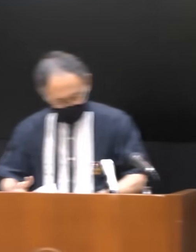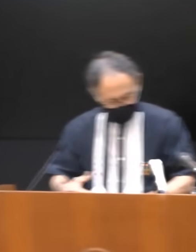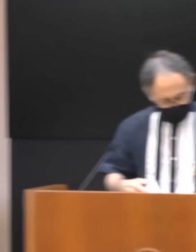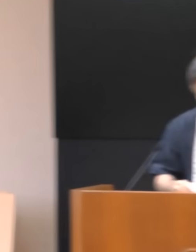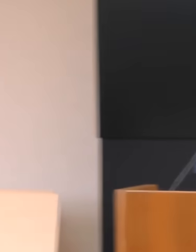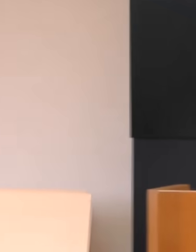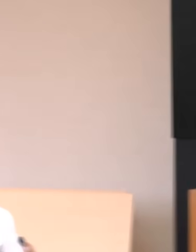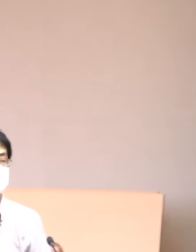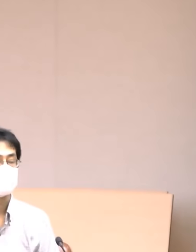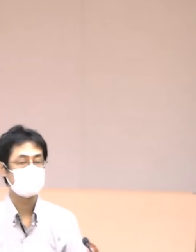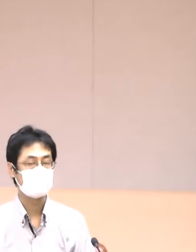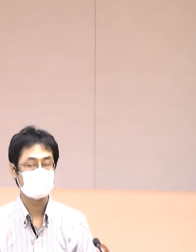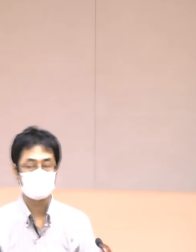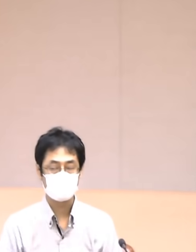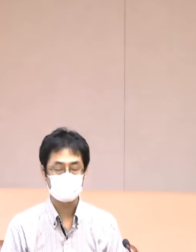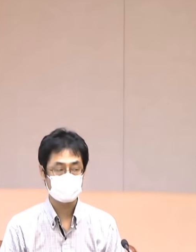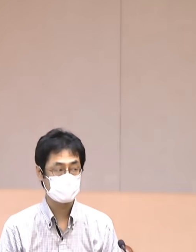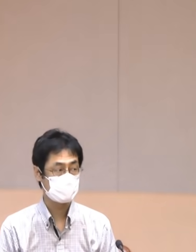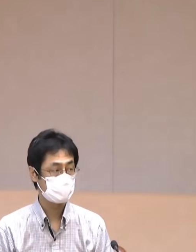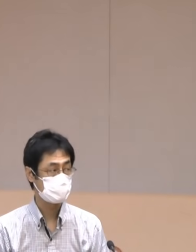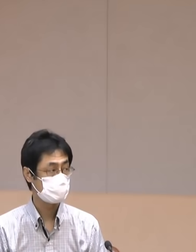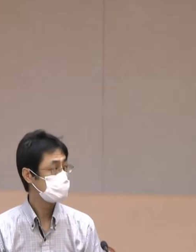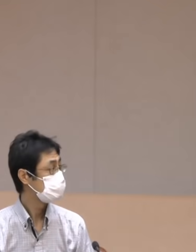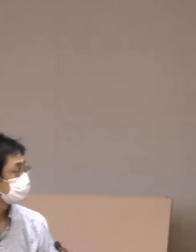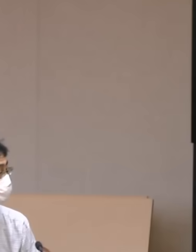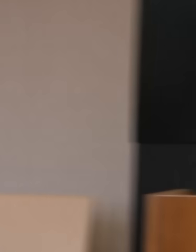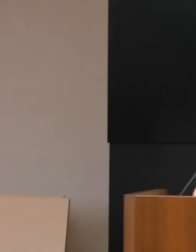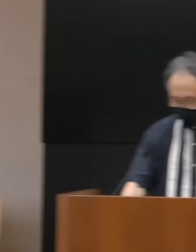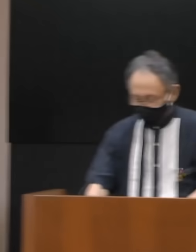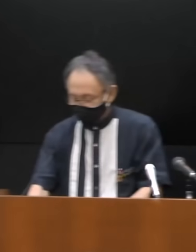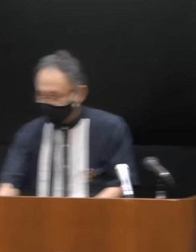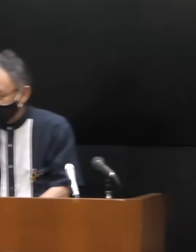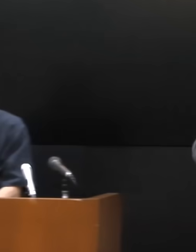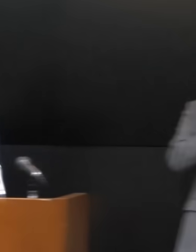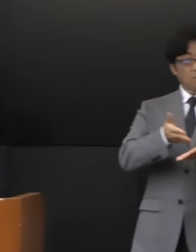では保健医療部長から内容の説明をお願いいたします